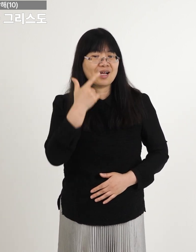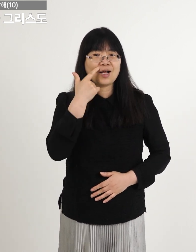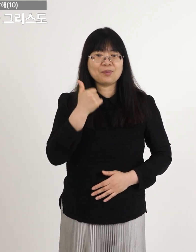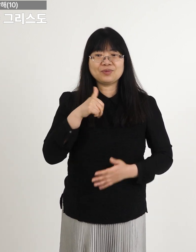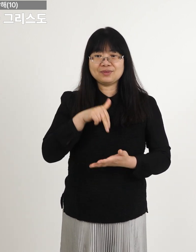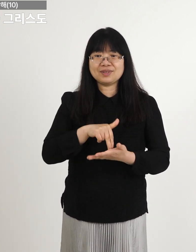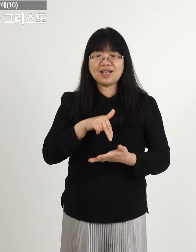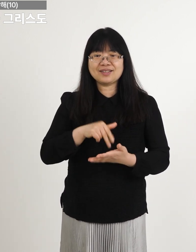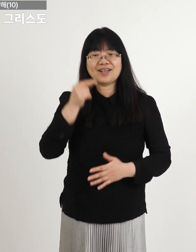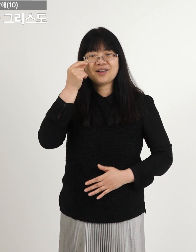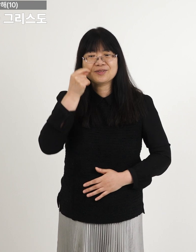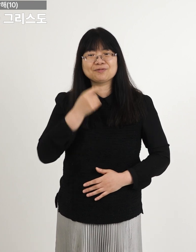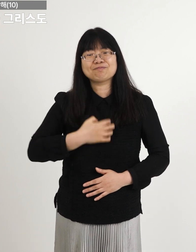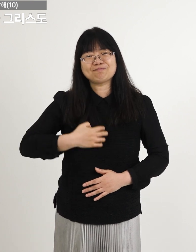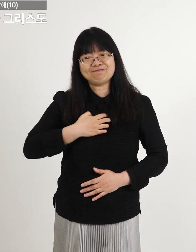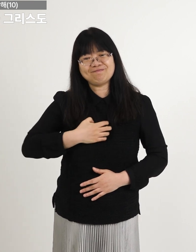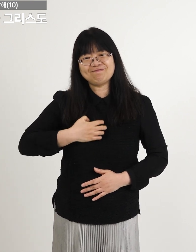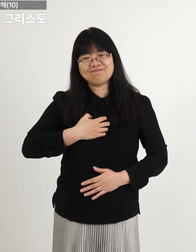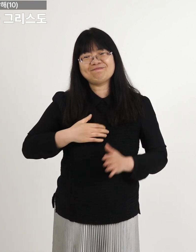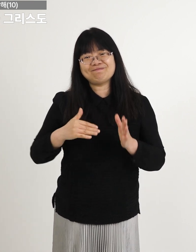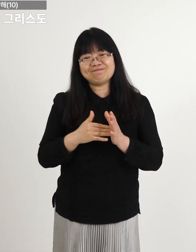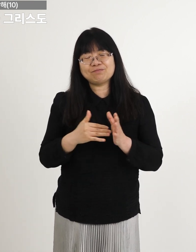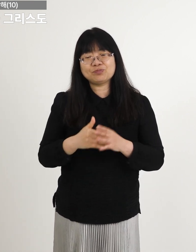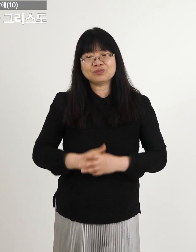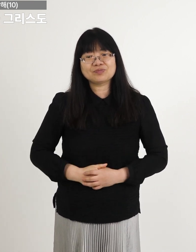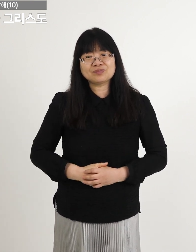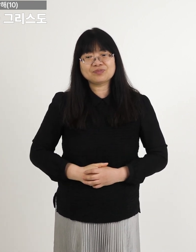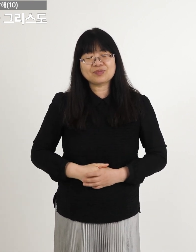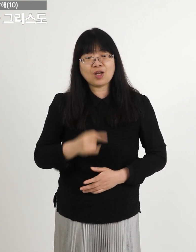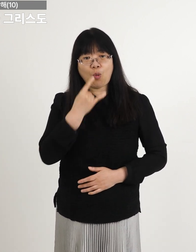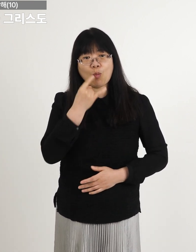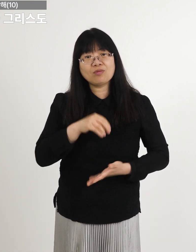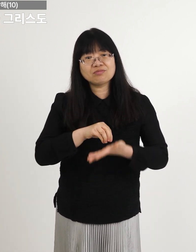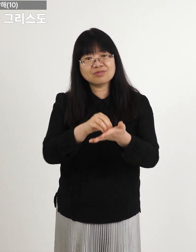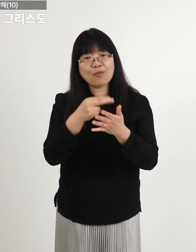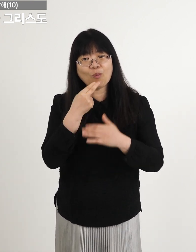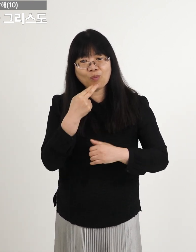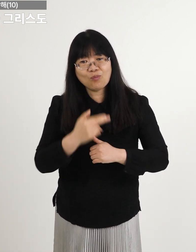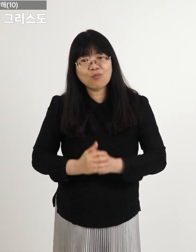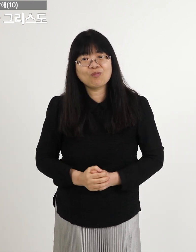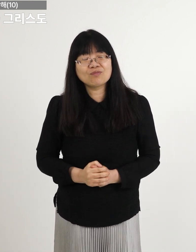아버지로서의 슬픔이에요. 여기 어머니는 이상하게 등장하지 않아요.